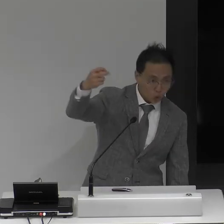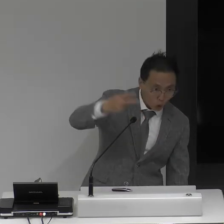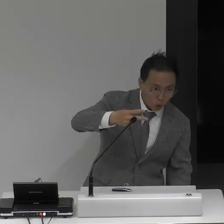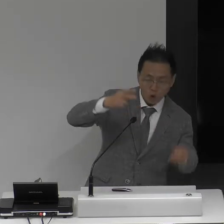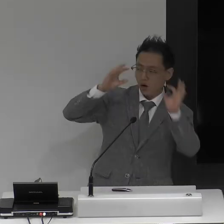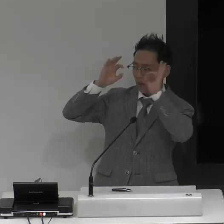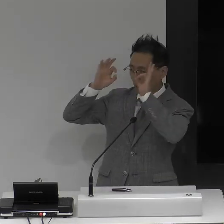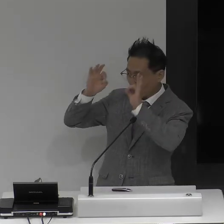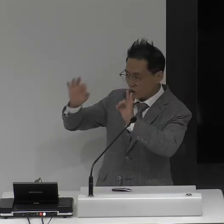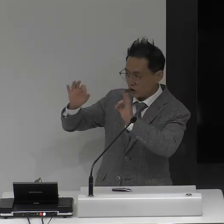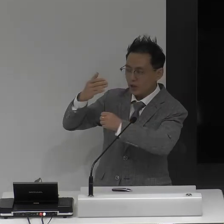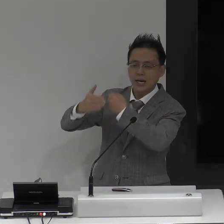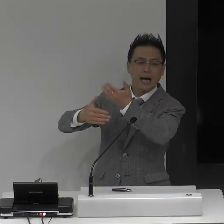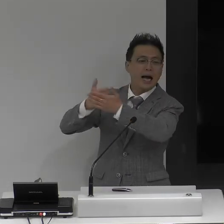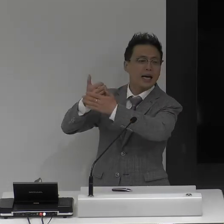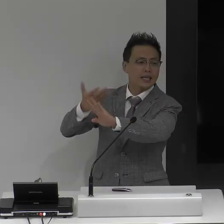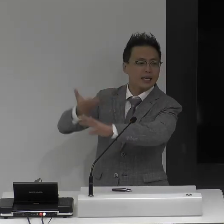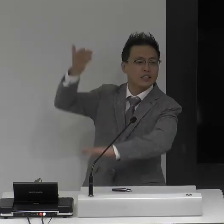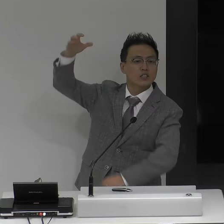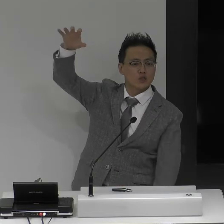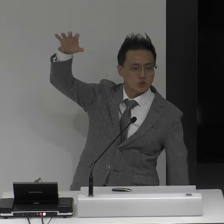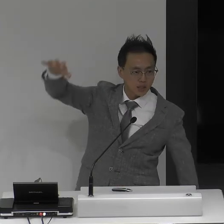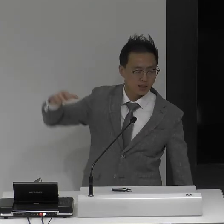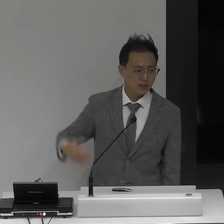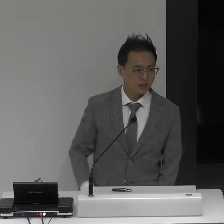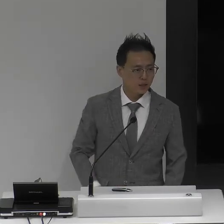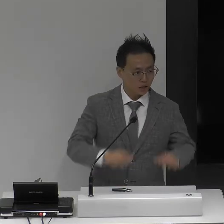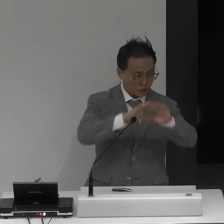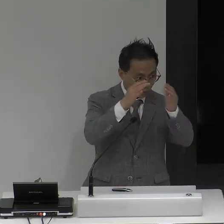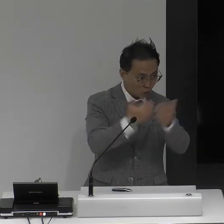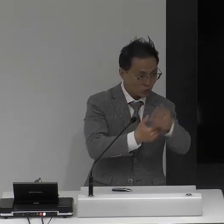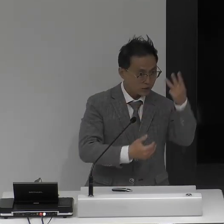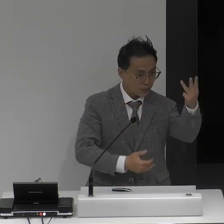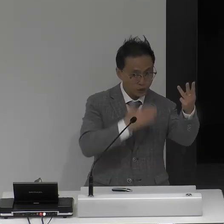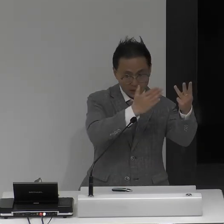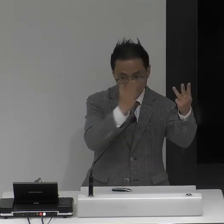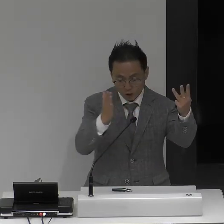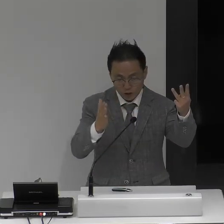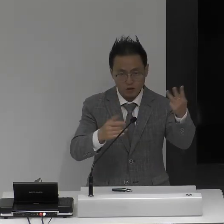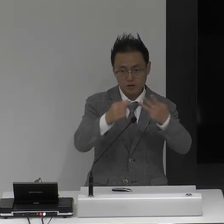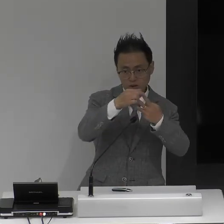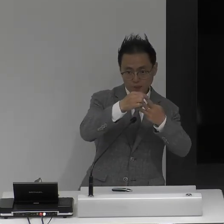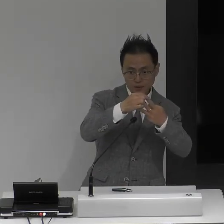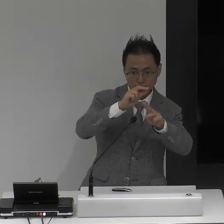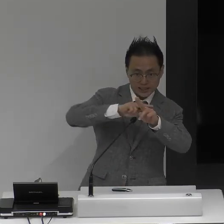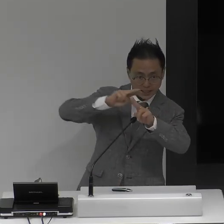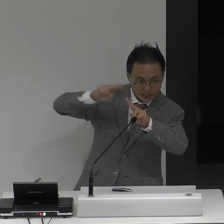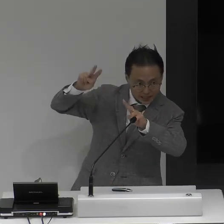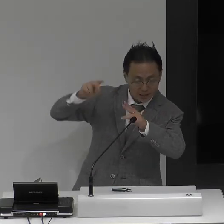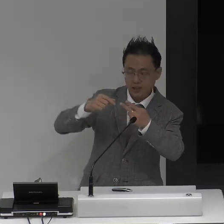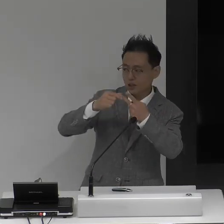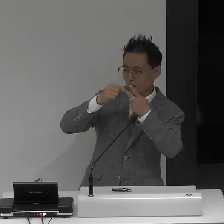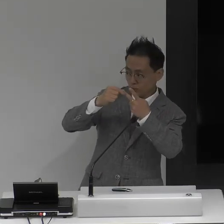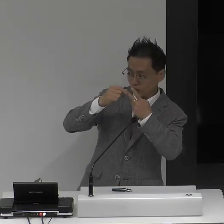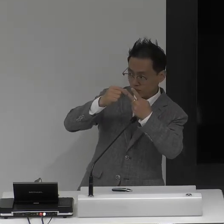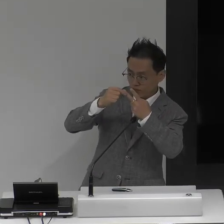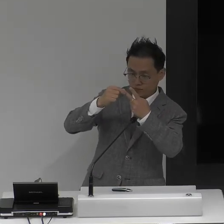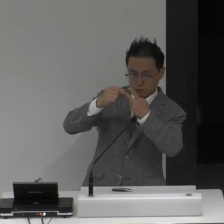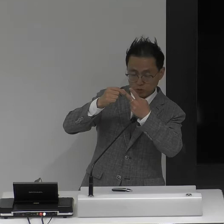또 본즉 하나님께서 그 위, 모두 세 번에 나눴죠. 첫 번째 사다리, 두